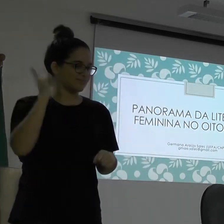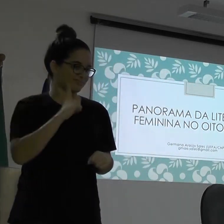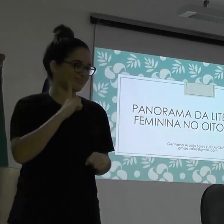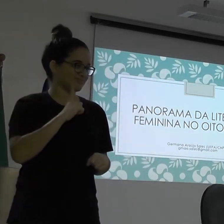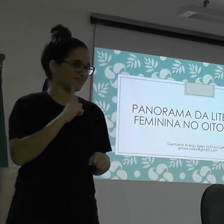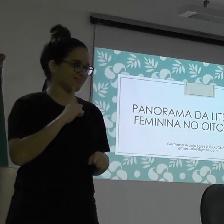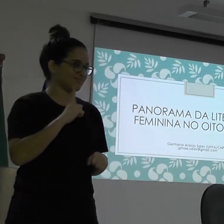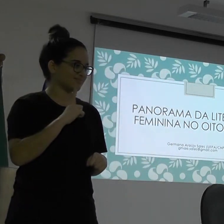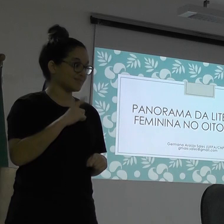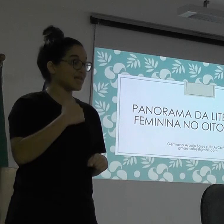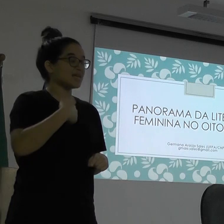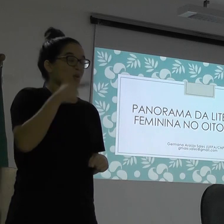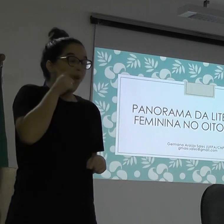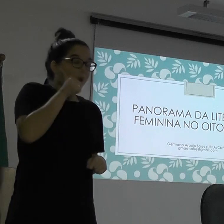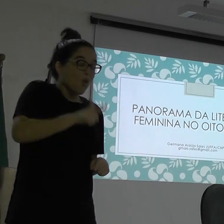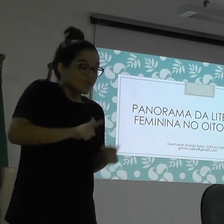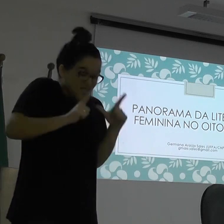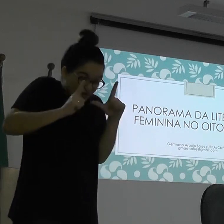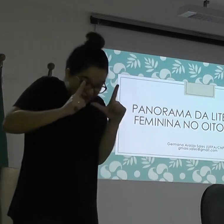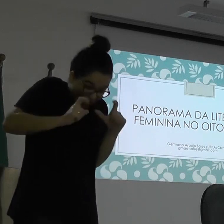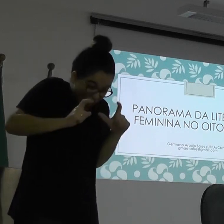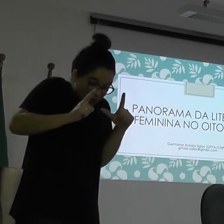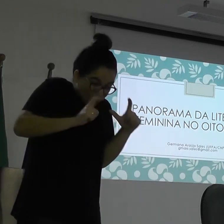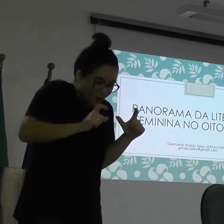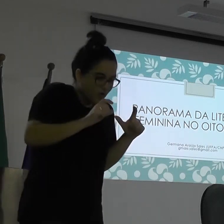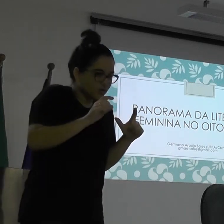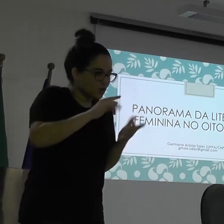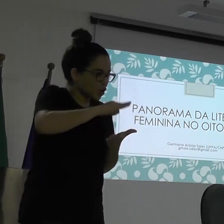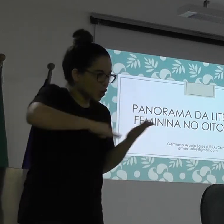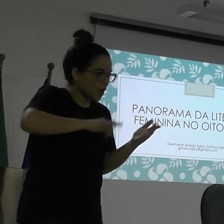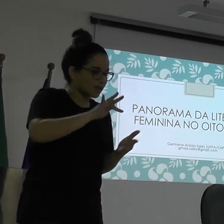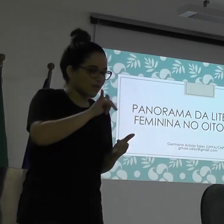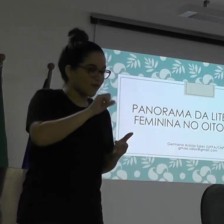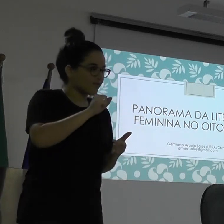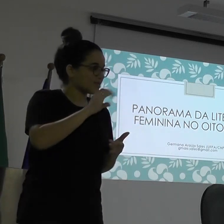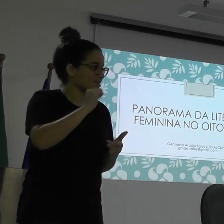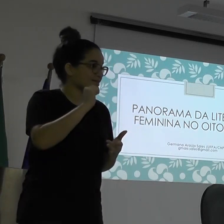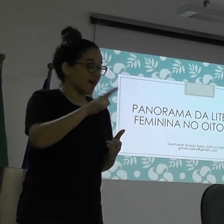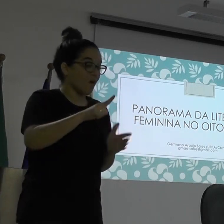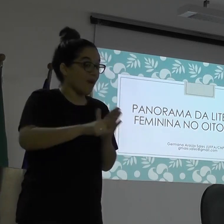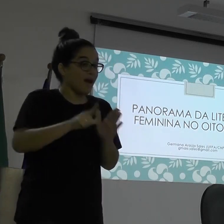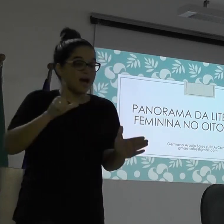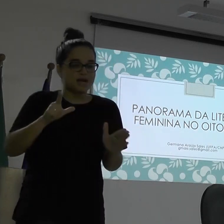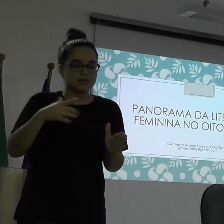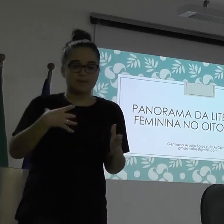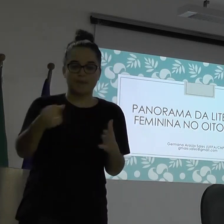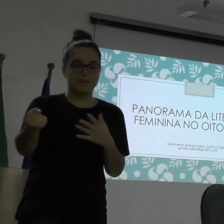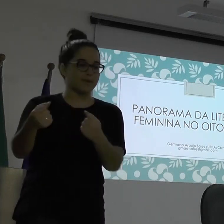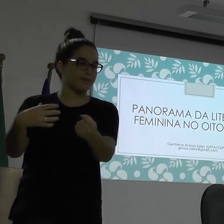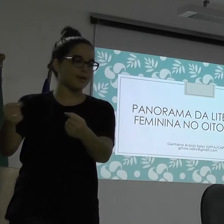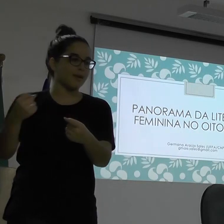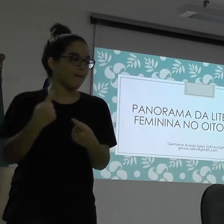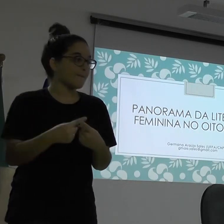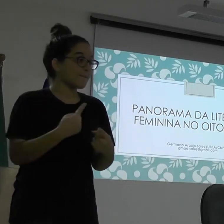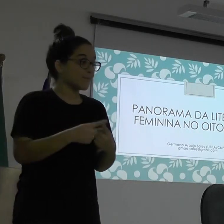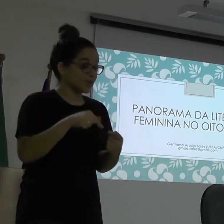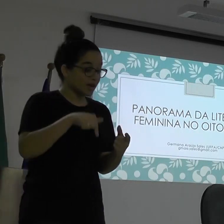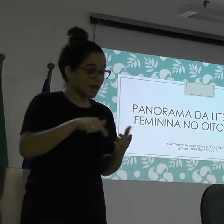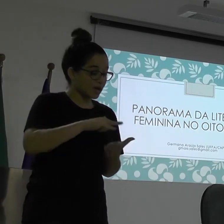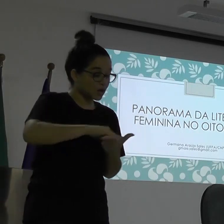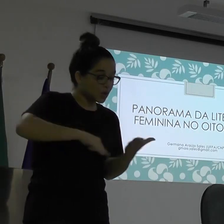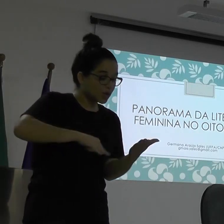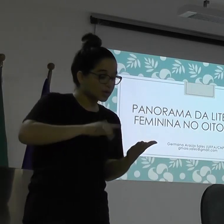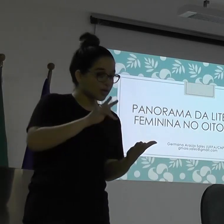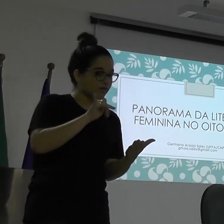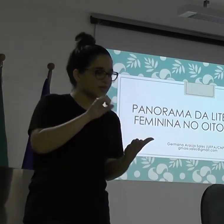Tá? E eu consegui fotografar as notas fiscais antes que elas fossem recolhidas, porque elas estavam